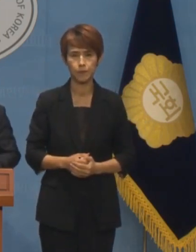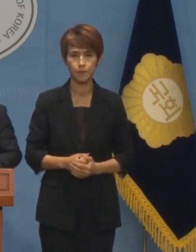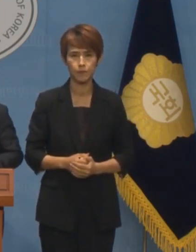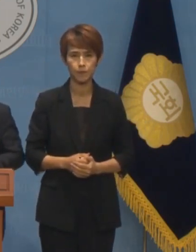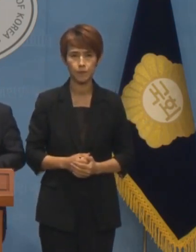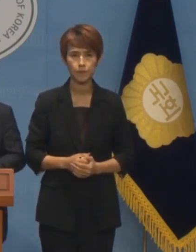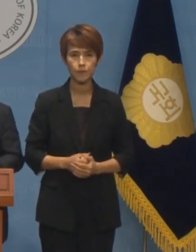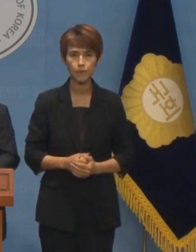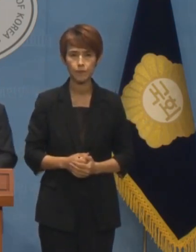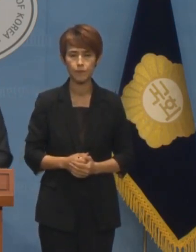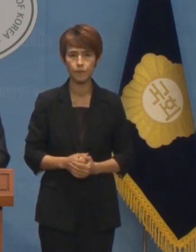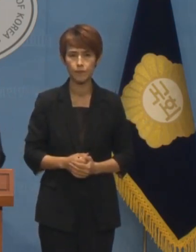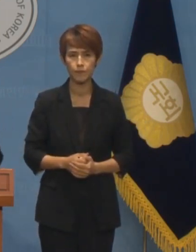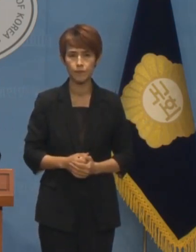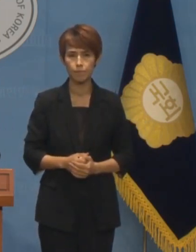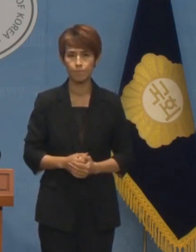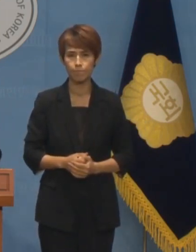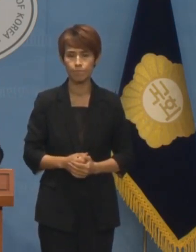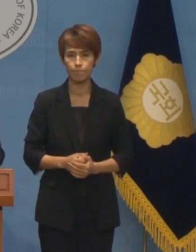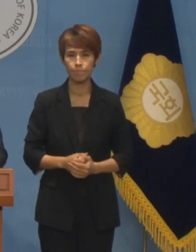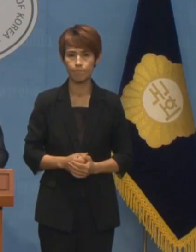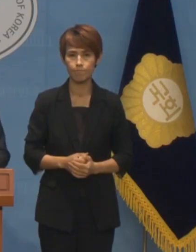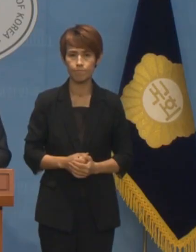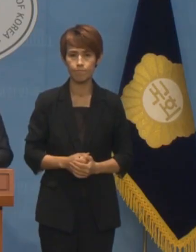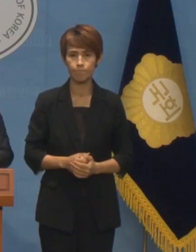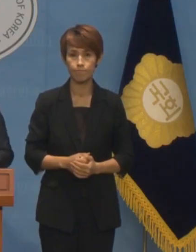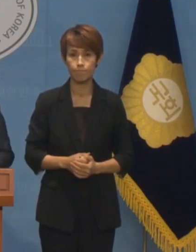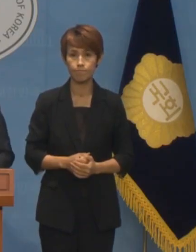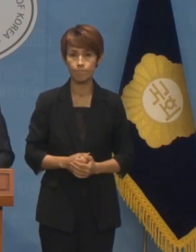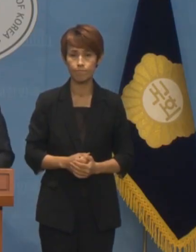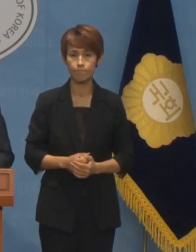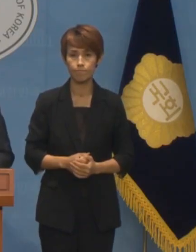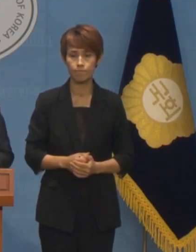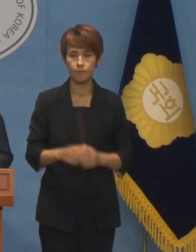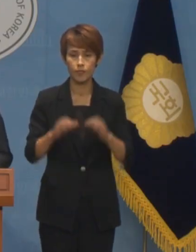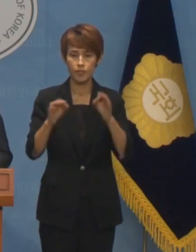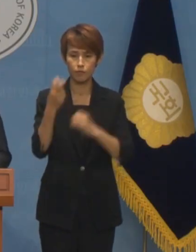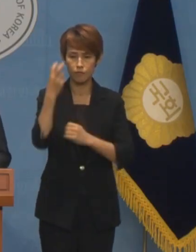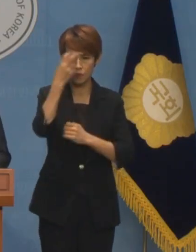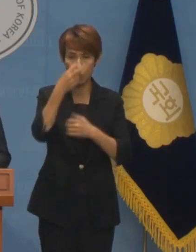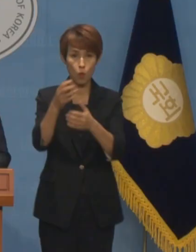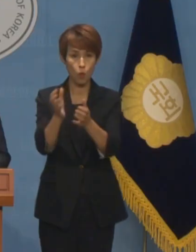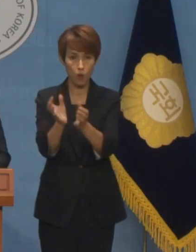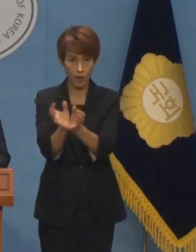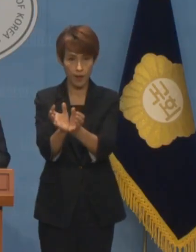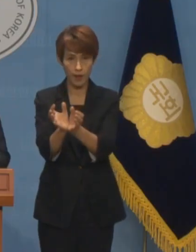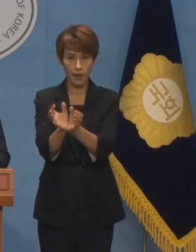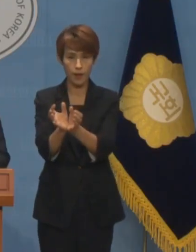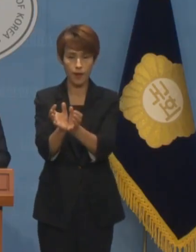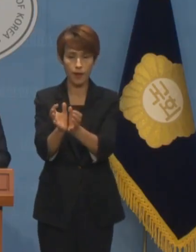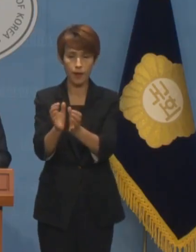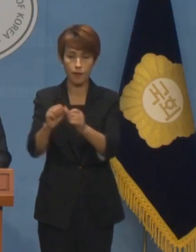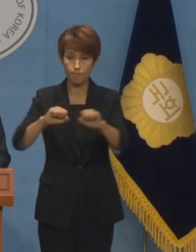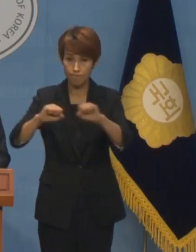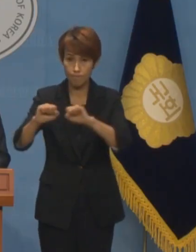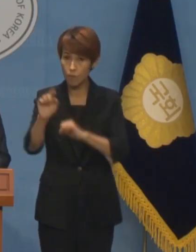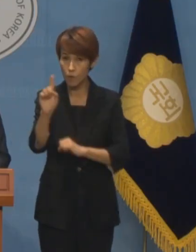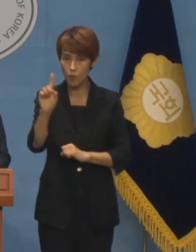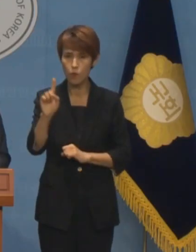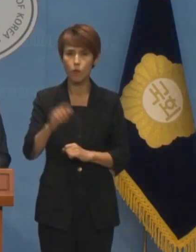드리고요. 그 다음에 지금 금감원에서 하고 있는 조치와 관련해서